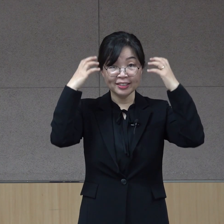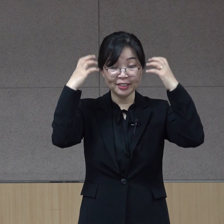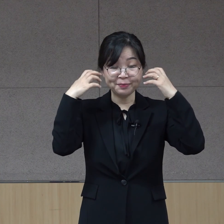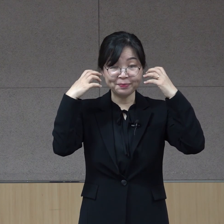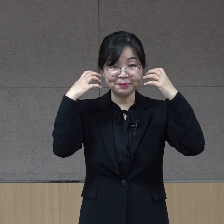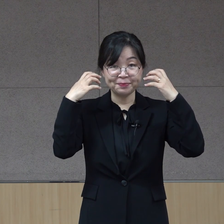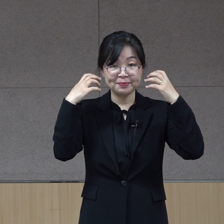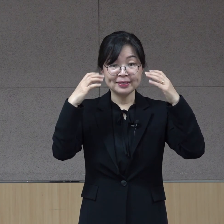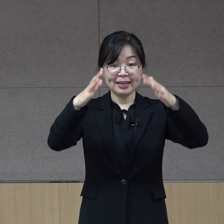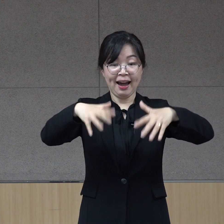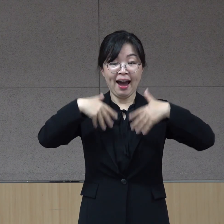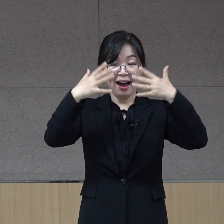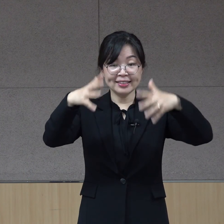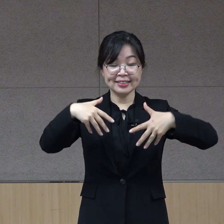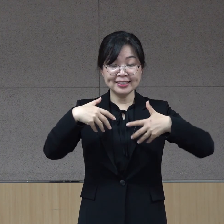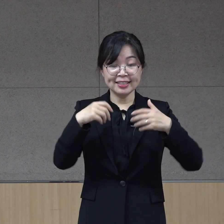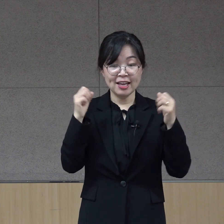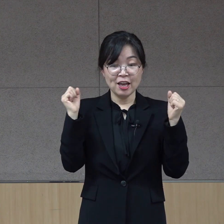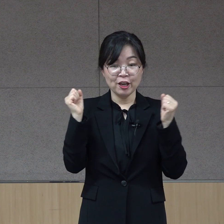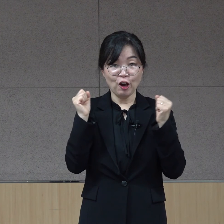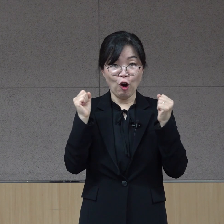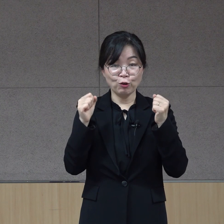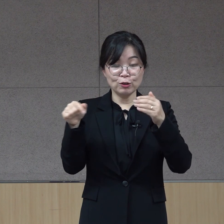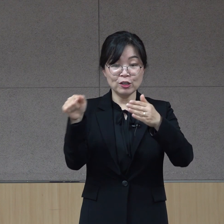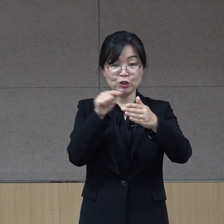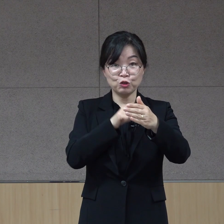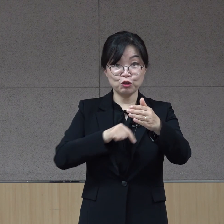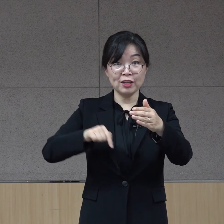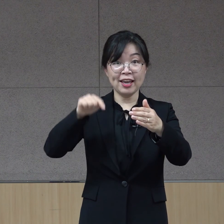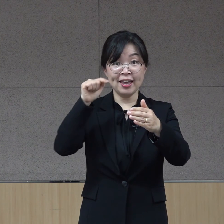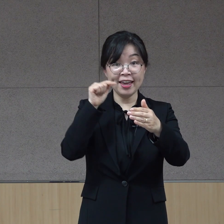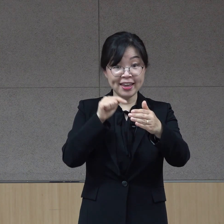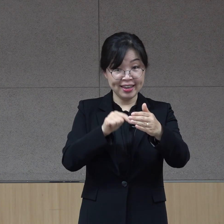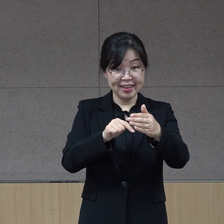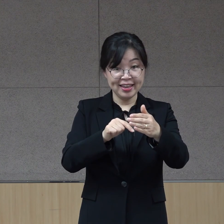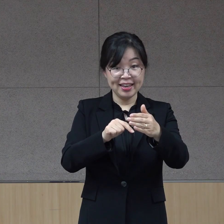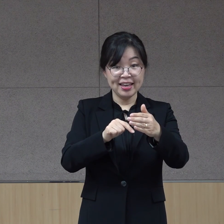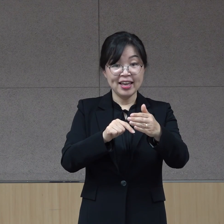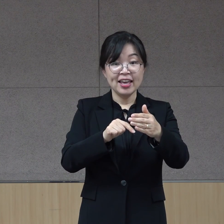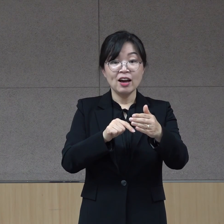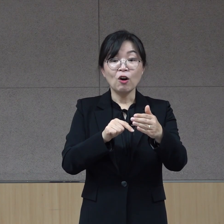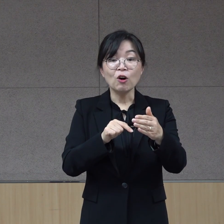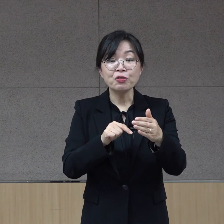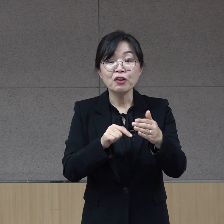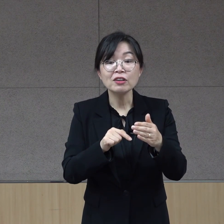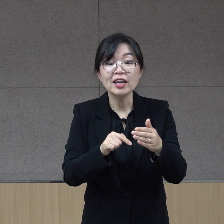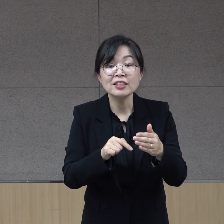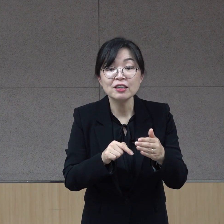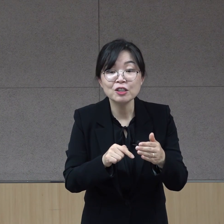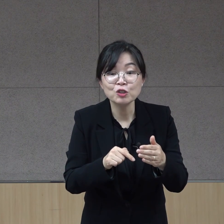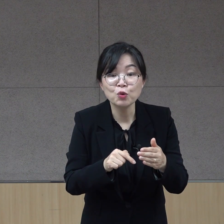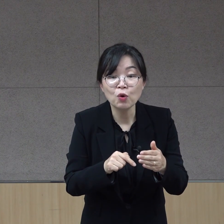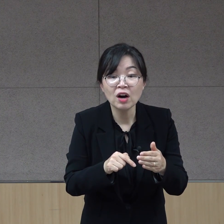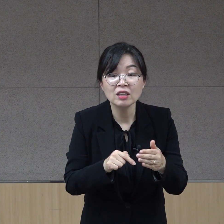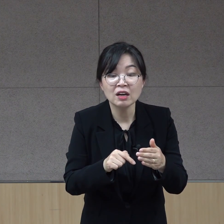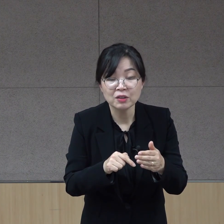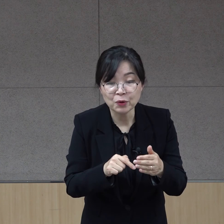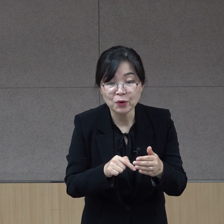여름, 가을, 겨울 중에 어떤 계절을 좋아하나요?